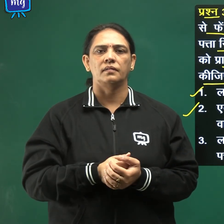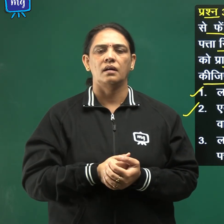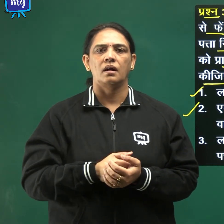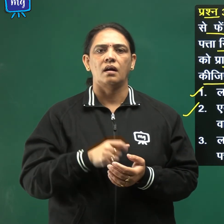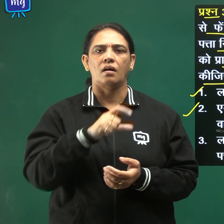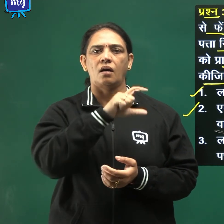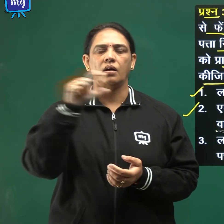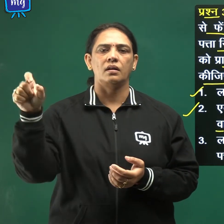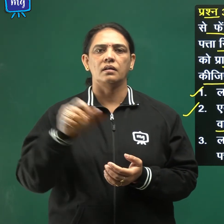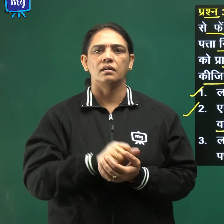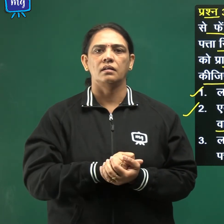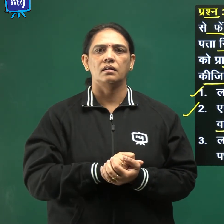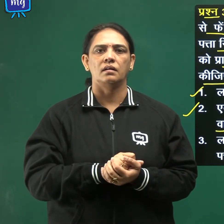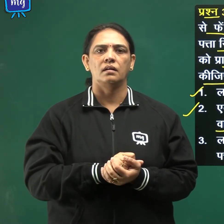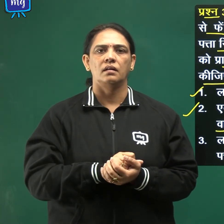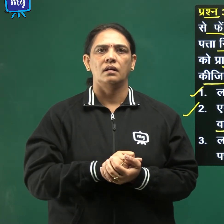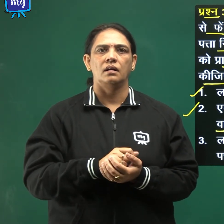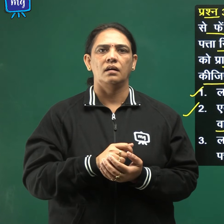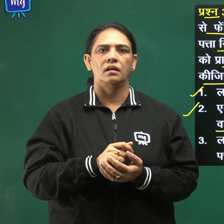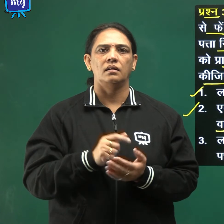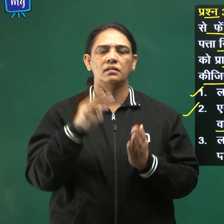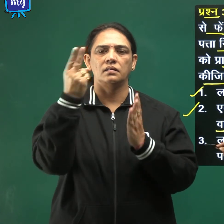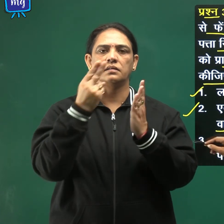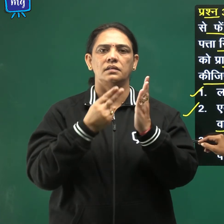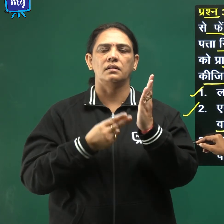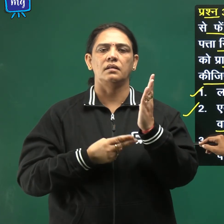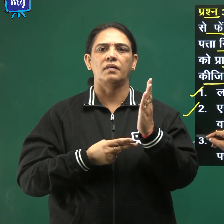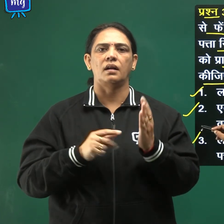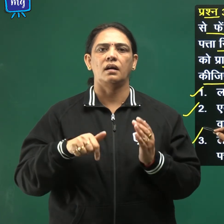अर्थात तस्वीर वाला पत्ता